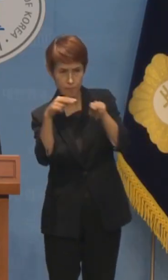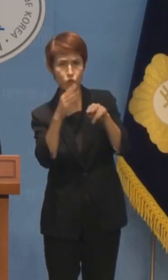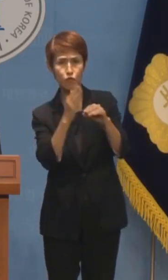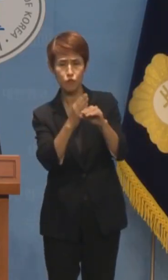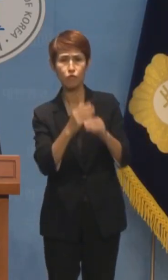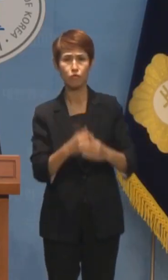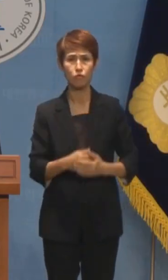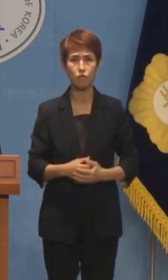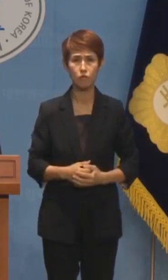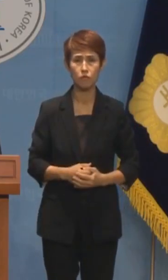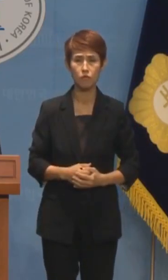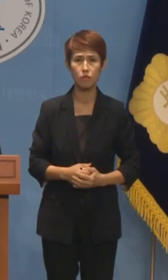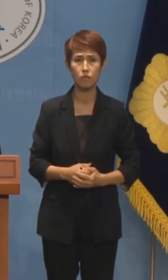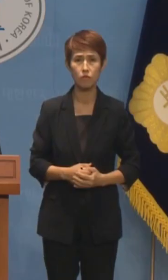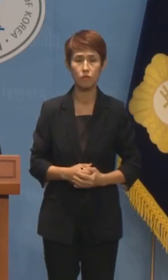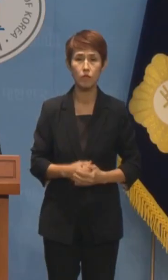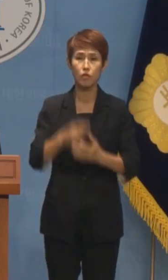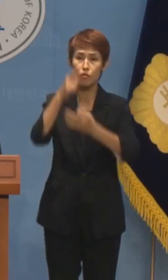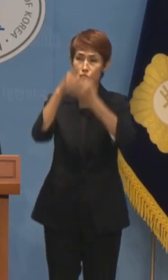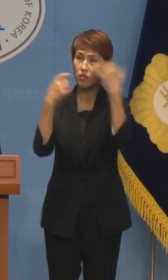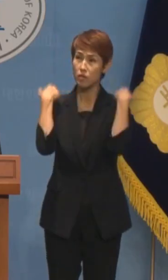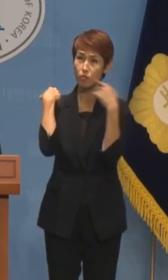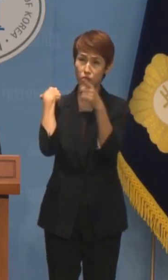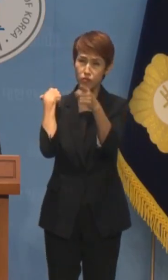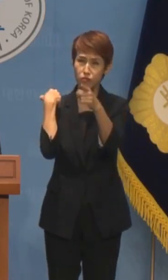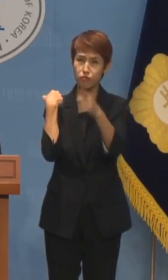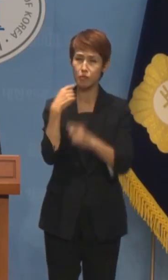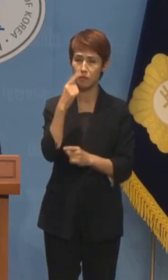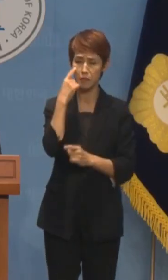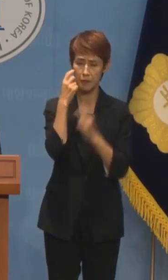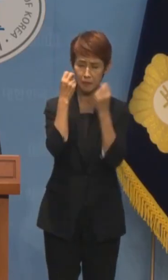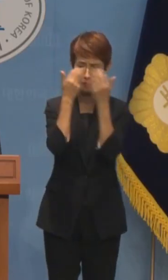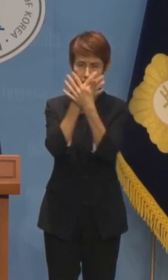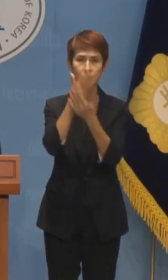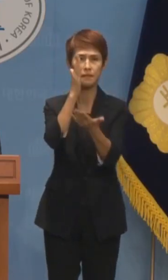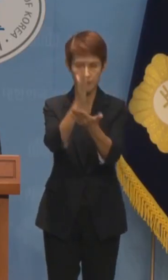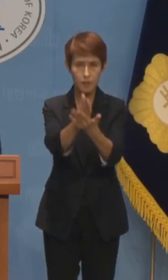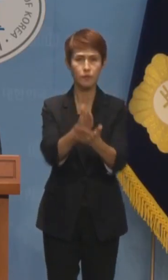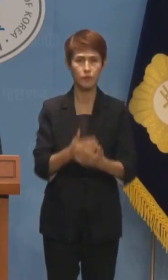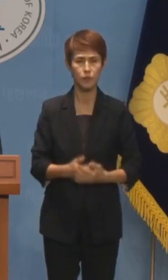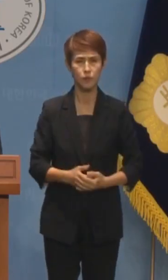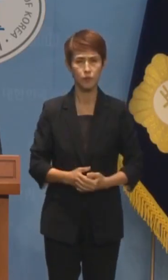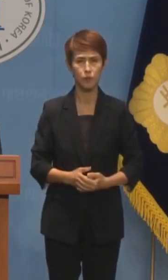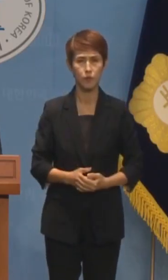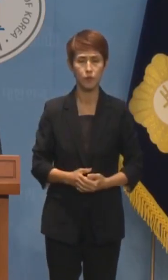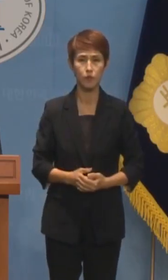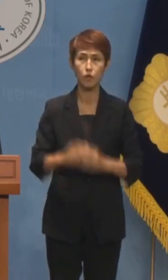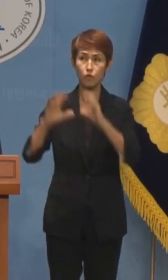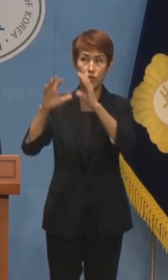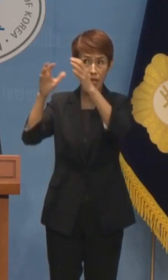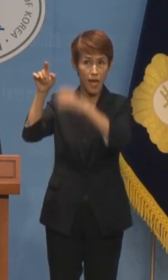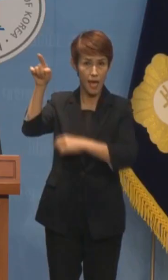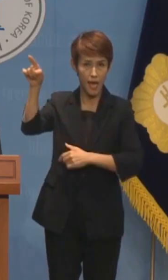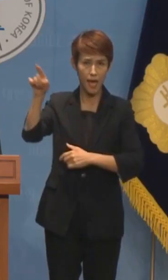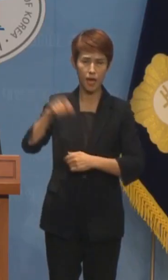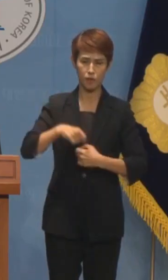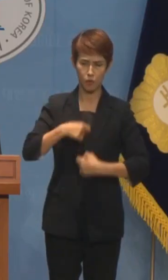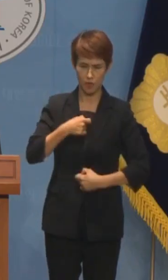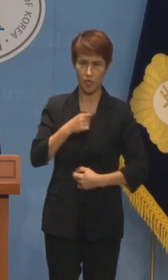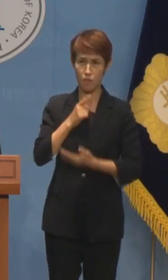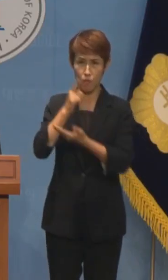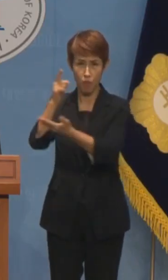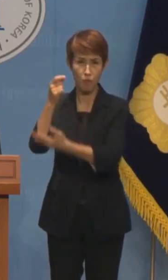있습니다. 윤석열 정부는 눈 가리고 아웅하지 마십시오. 국제사회에 사실대로